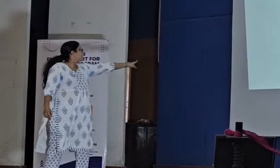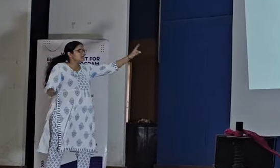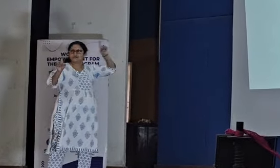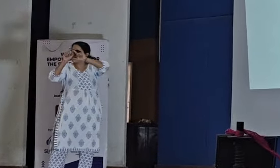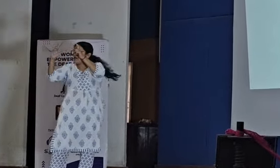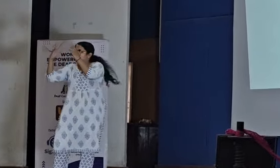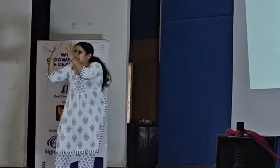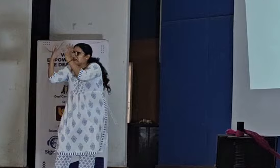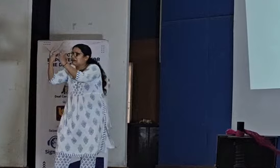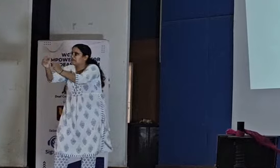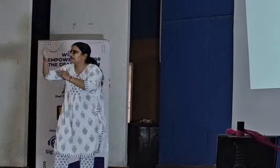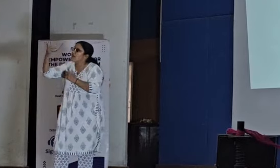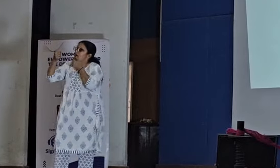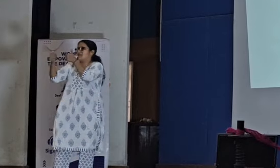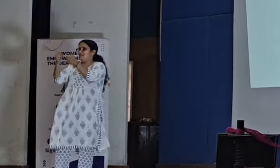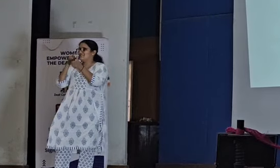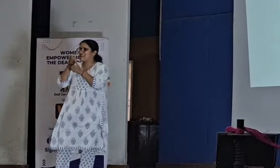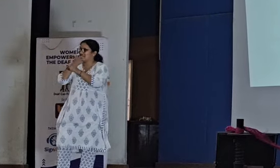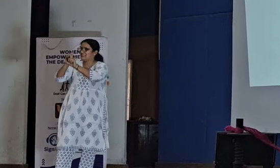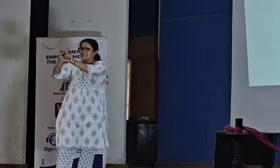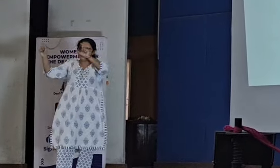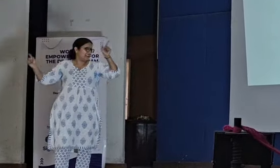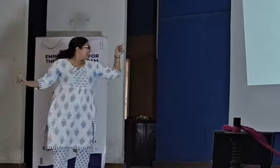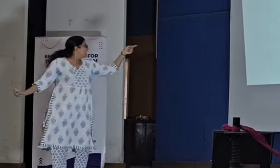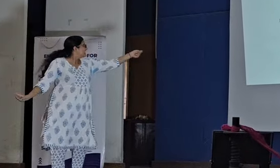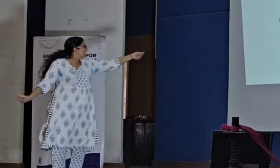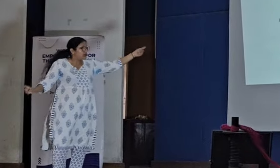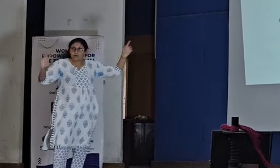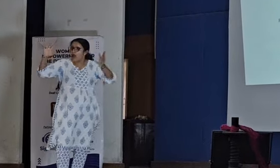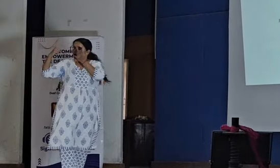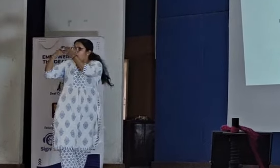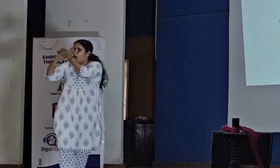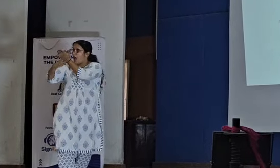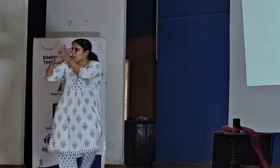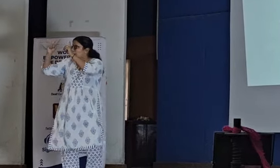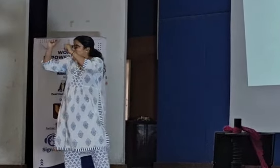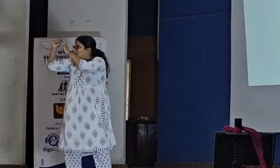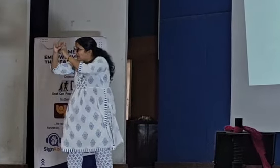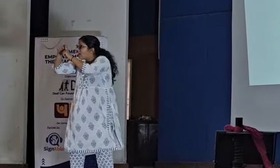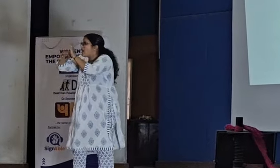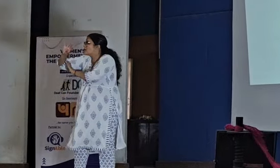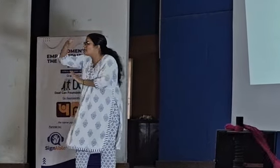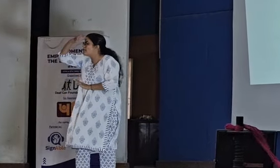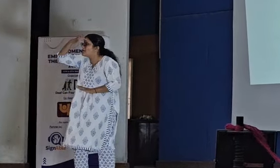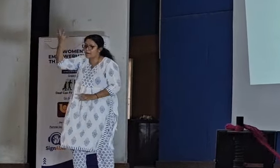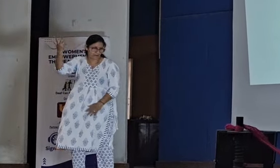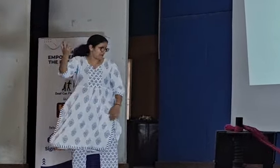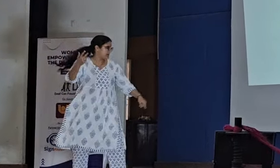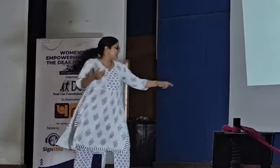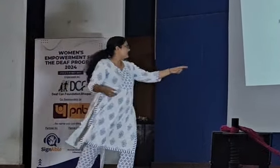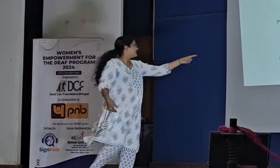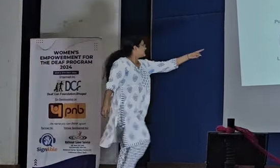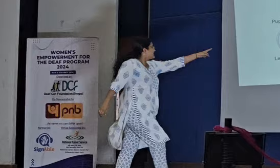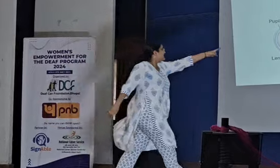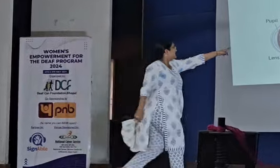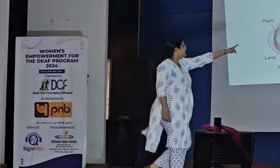ये, ठीक है ये बिल्कुल भी मतलब डार्कनेस नहीं है, बिल्कुल भी मतलब खराब नहीं है, बिल्कुल क्लियर है ये, आप देख पा रहे हैं कि जो रेटिना